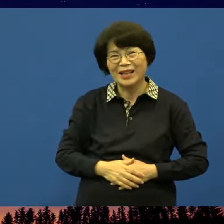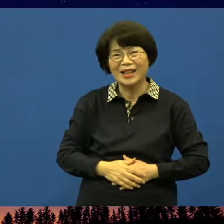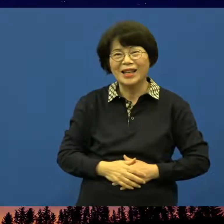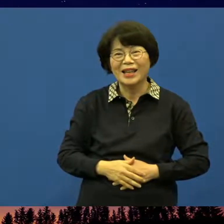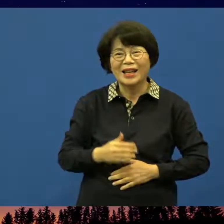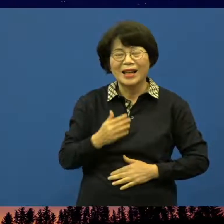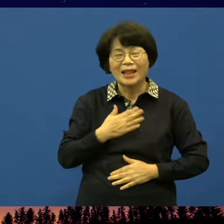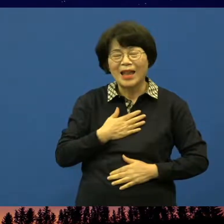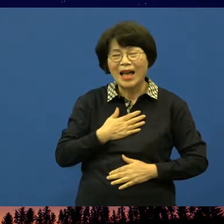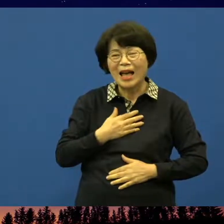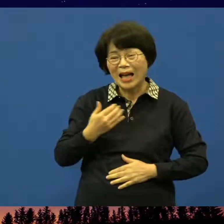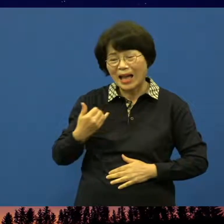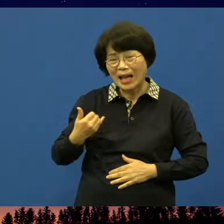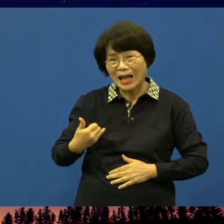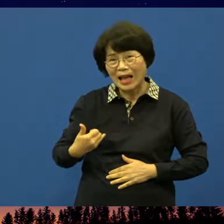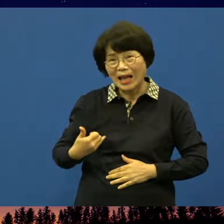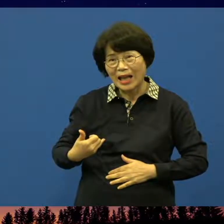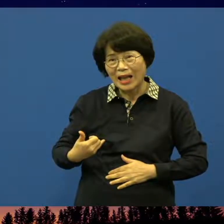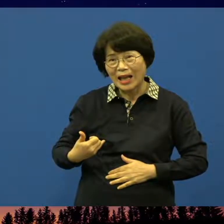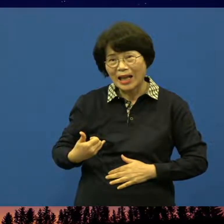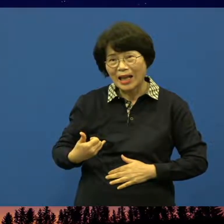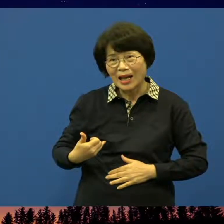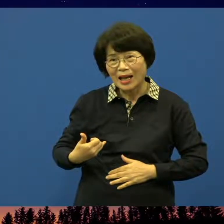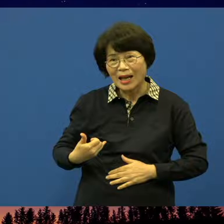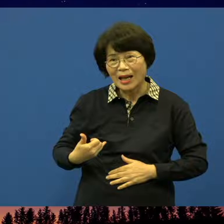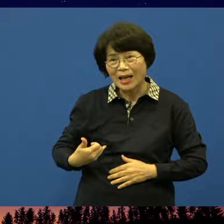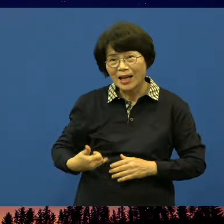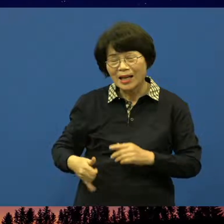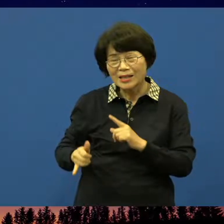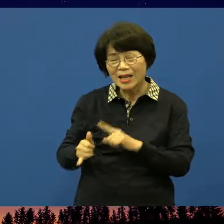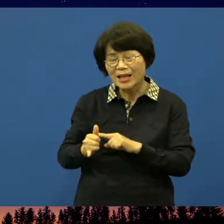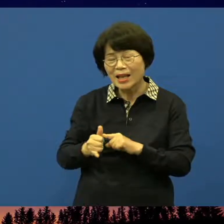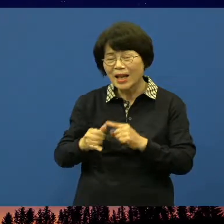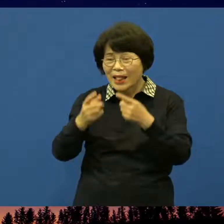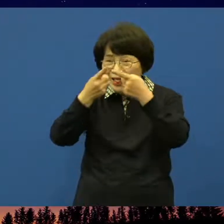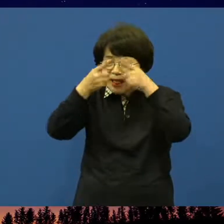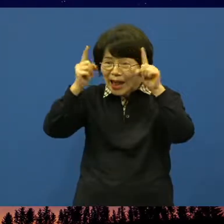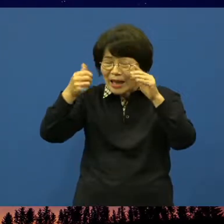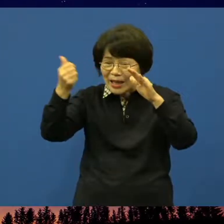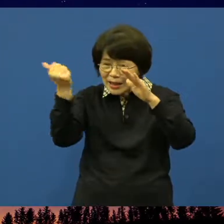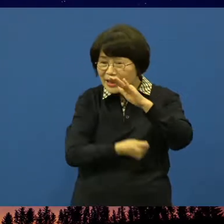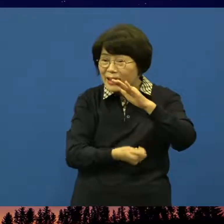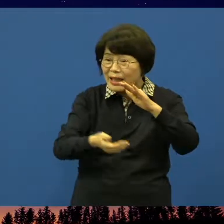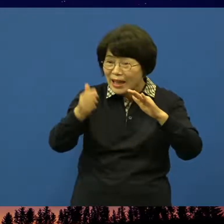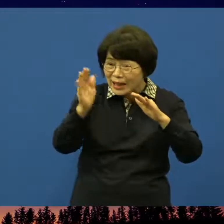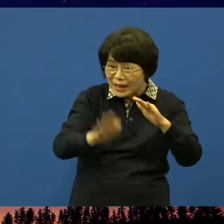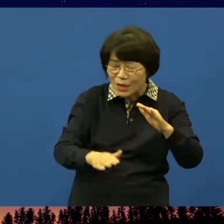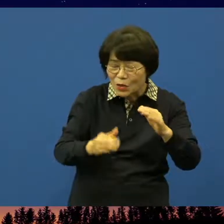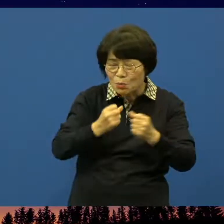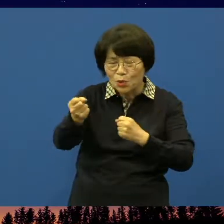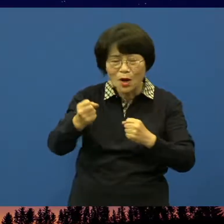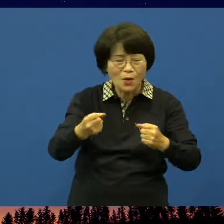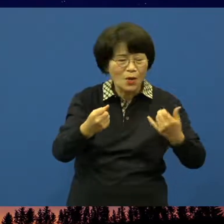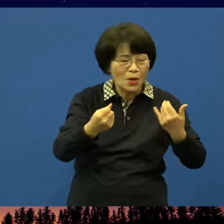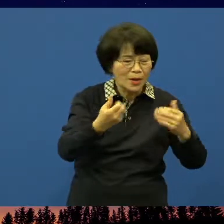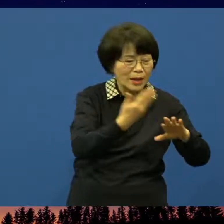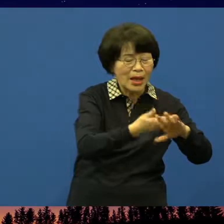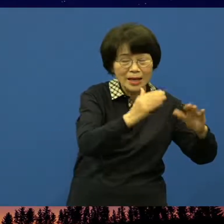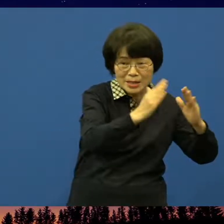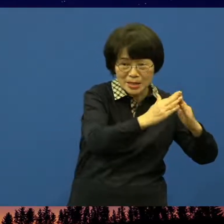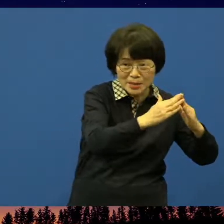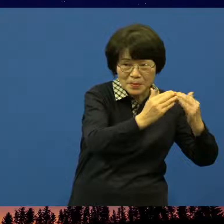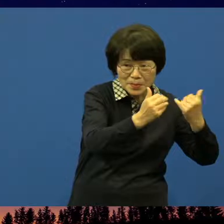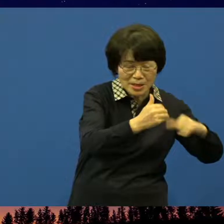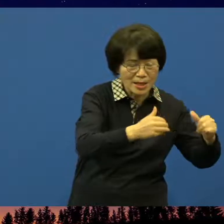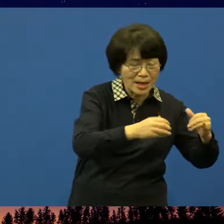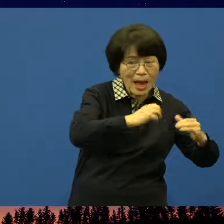내 애는 떨어졌지만 또 웃는 자와 함께 웃어줘야 됩니다. 이 질투하지 않는 거예요, 진짜 사랑 있는 사람들.